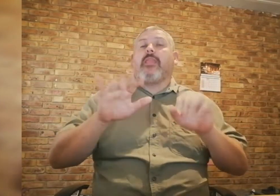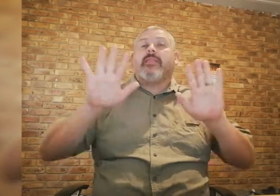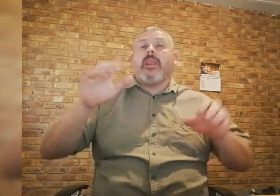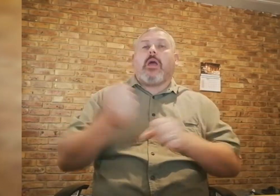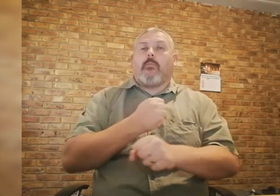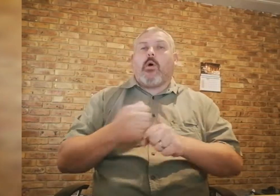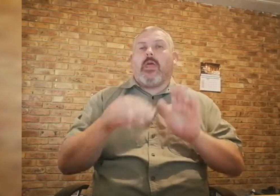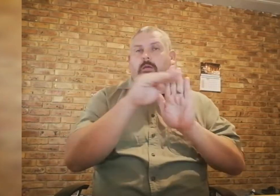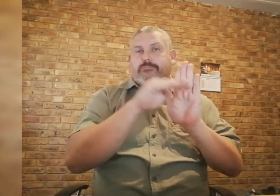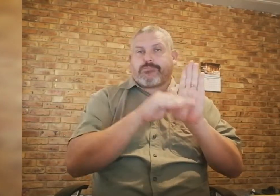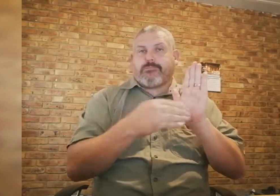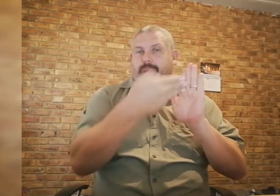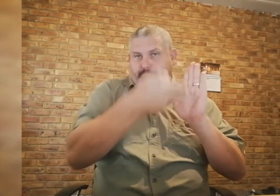die 10 gebooie.